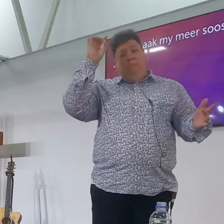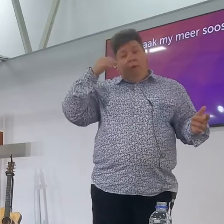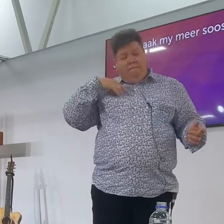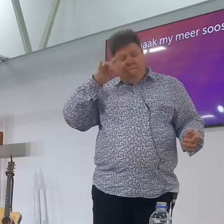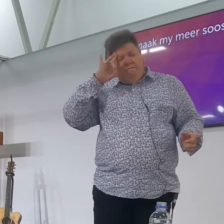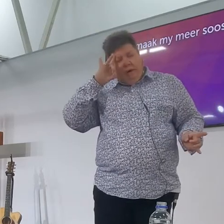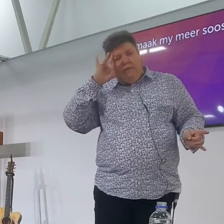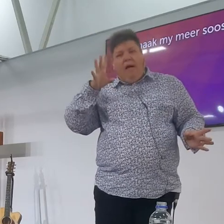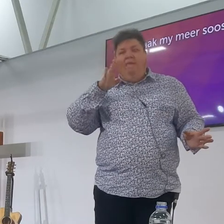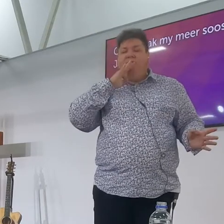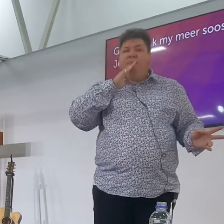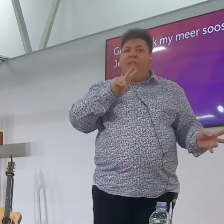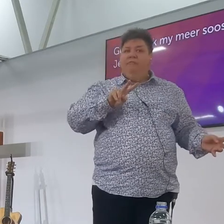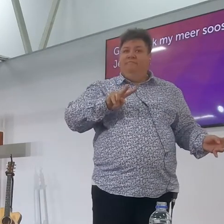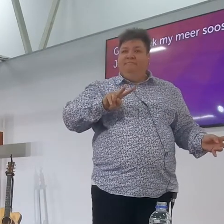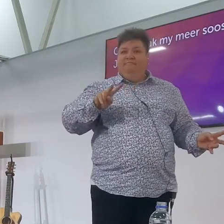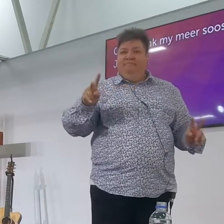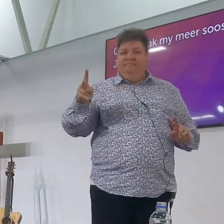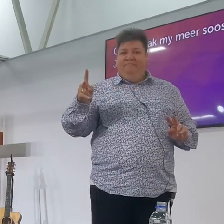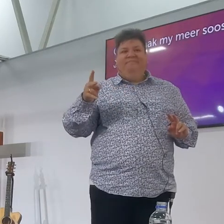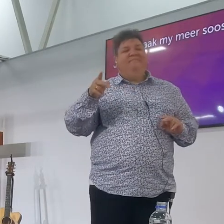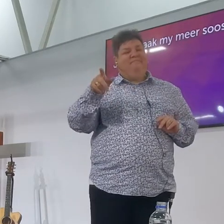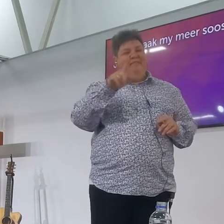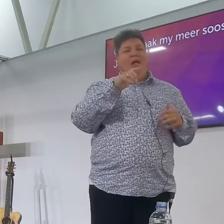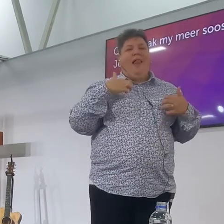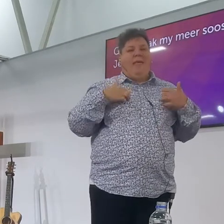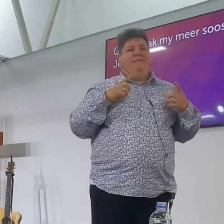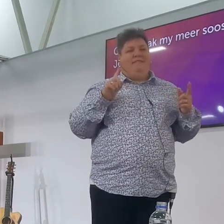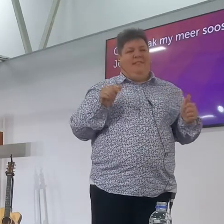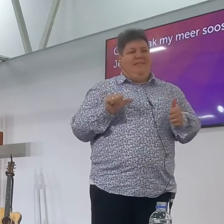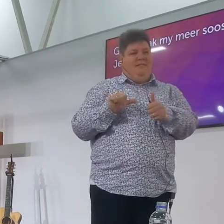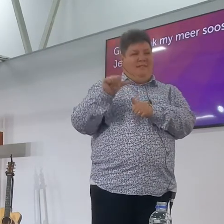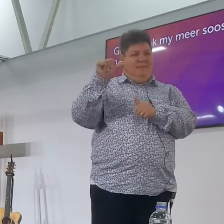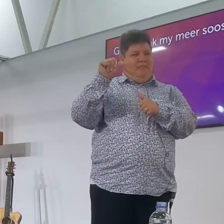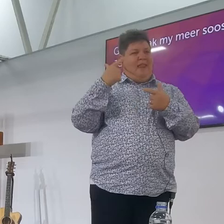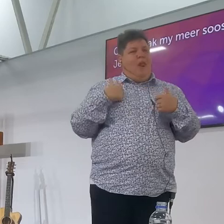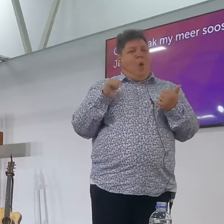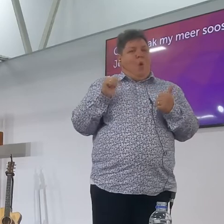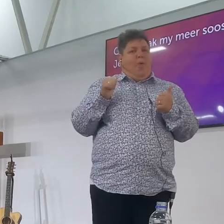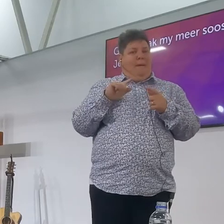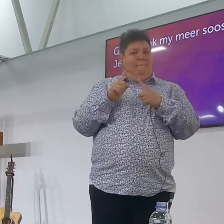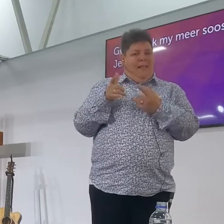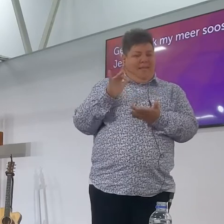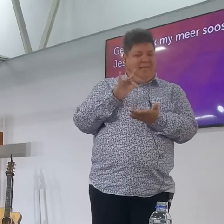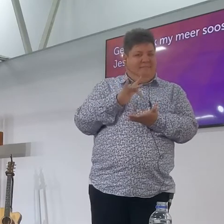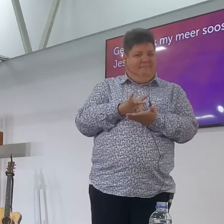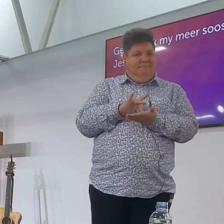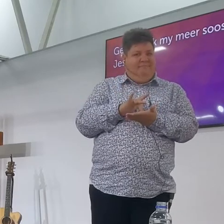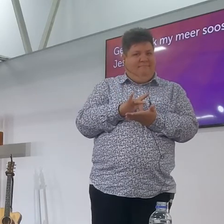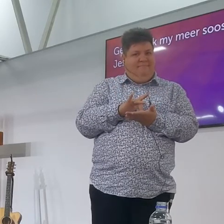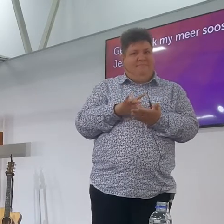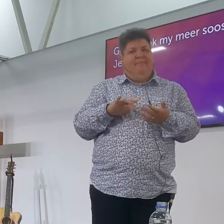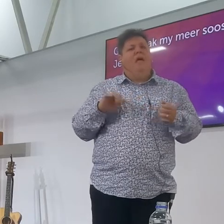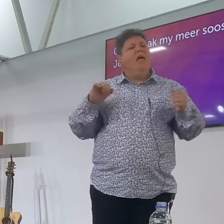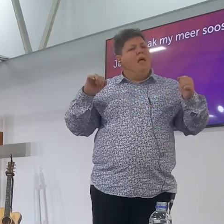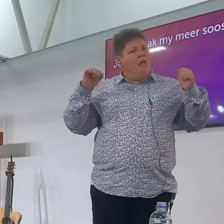verstaan, dan is ek op 'n goeie plek dat die Here in my lewe kan begin werk. Om te sê, Here, net, ok, ja, ons het gelees in Korinthe